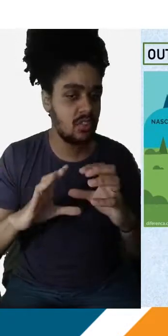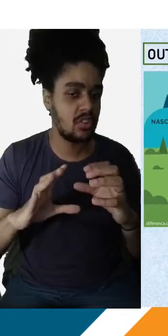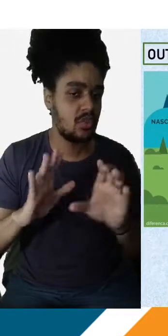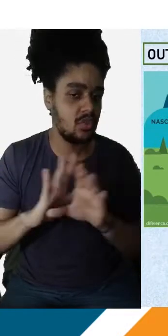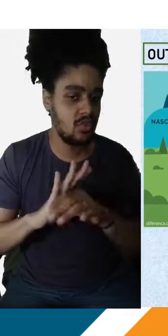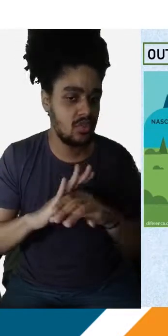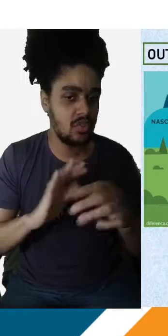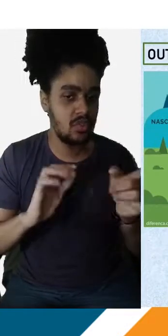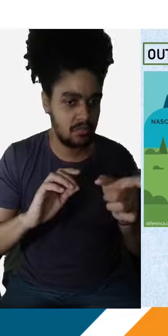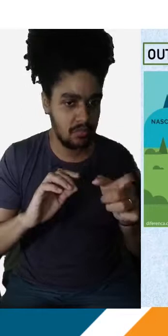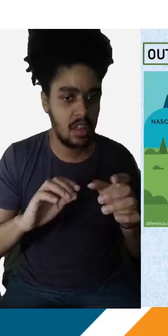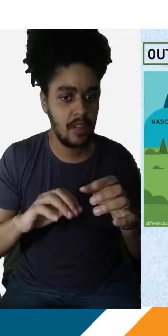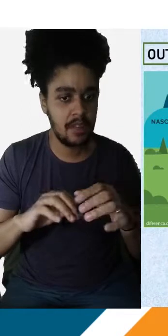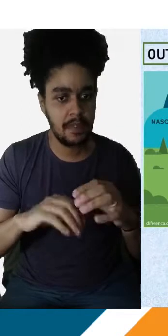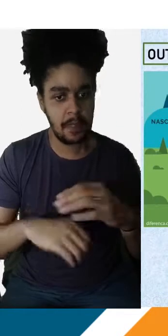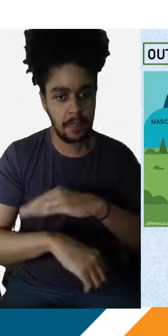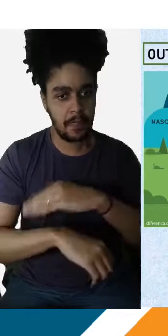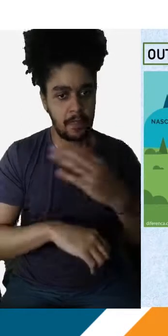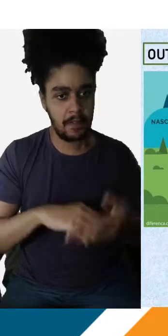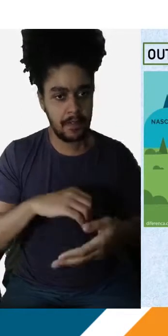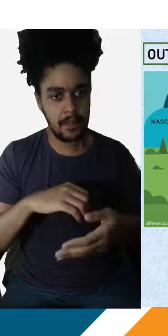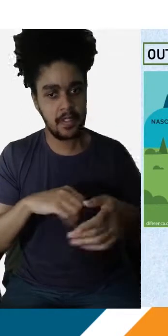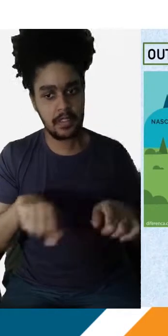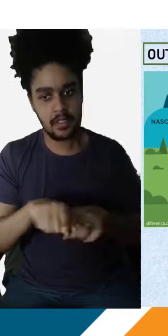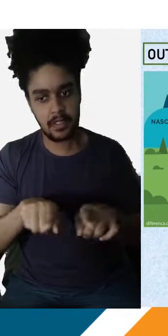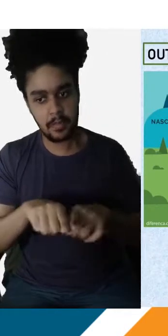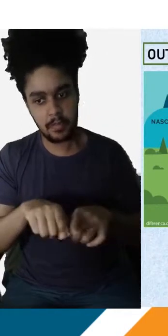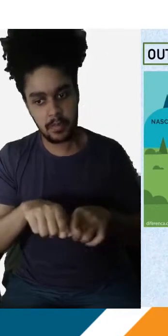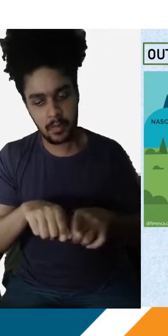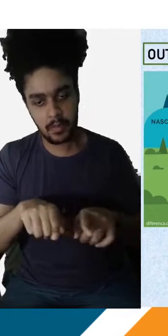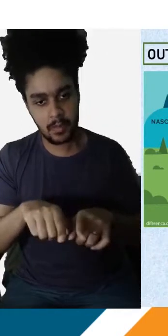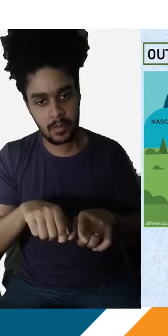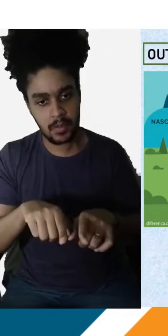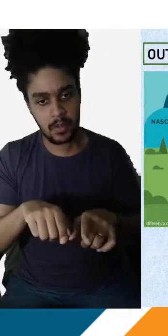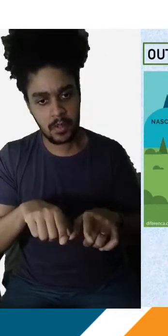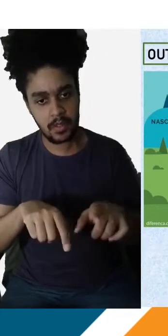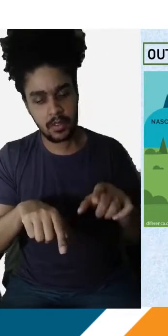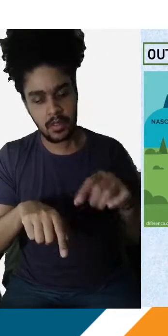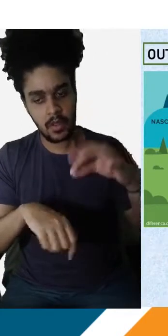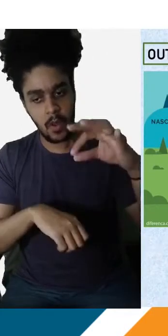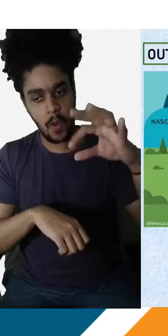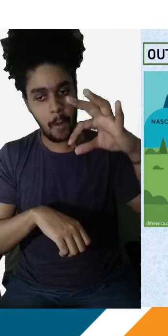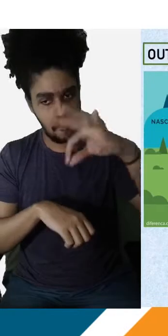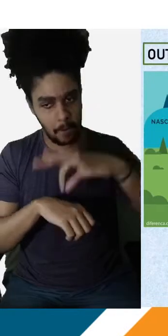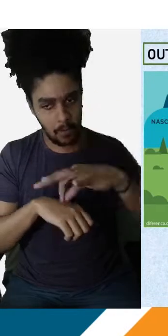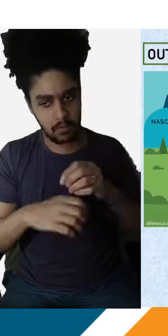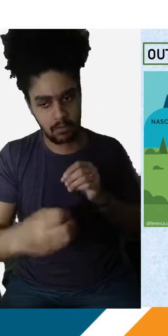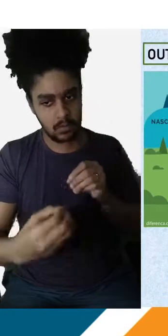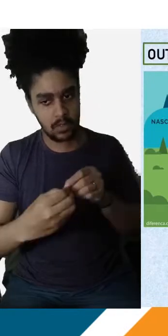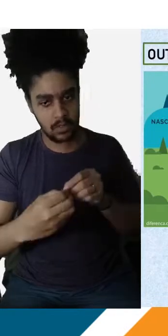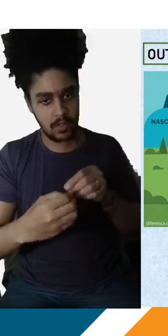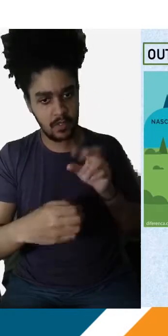montante se refere justamente a um ponto que tem como direção de aproximação que está